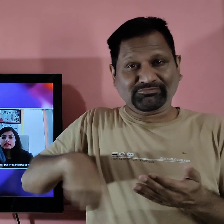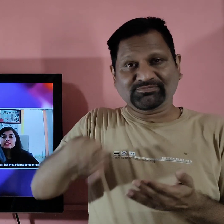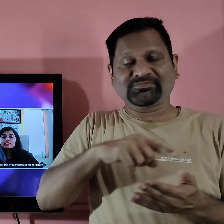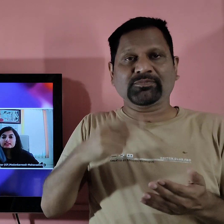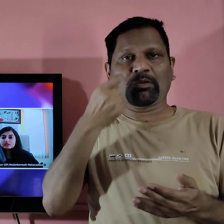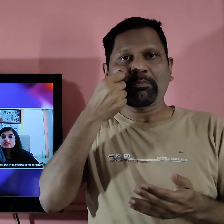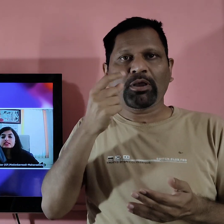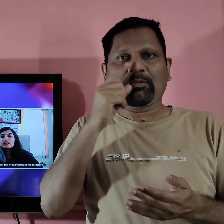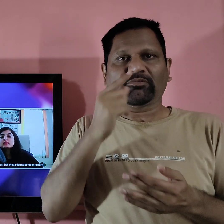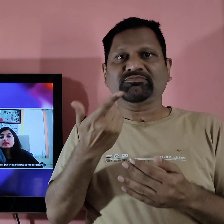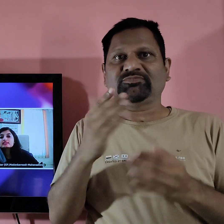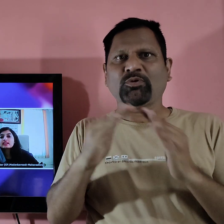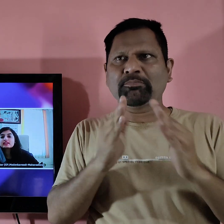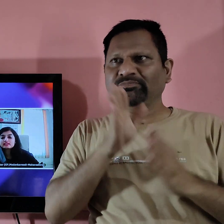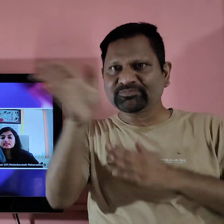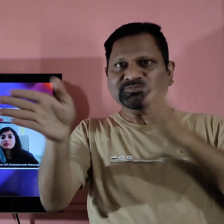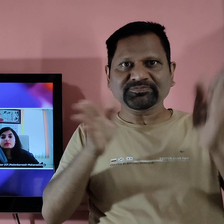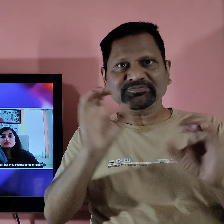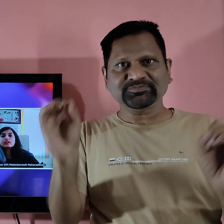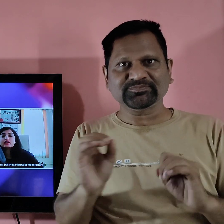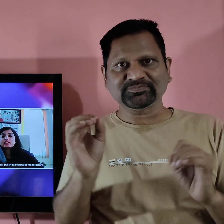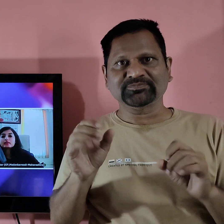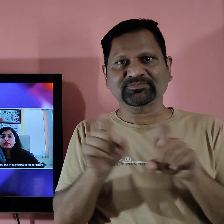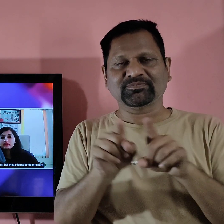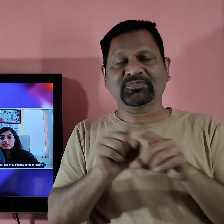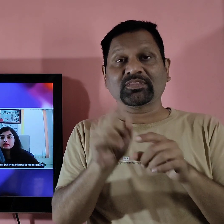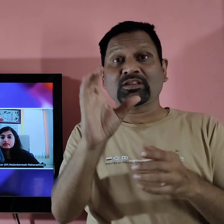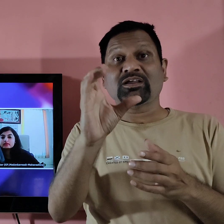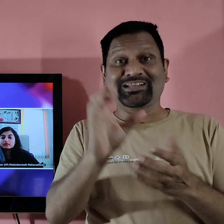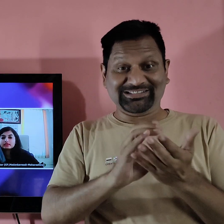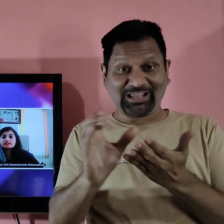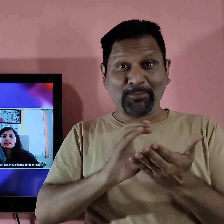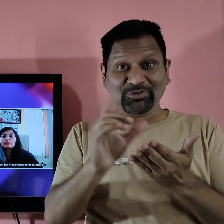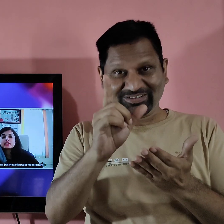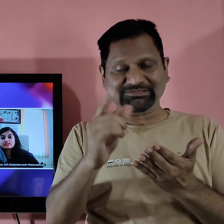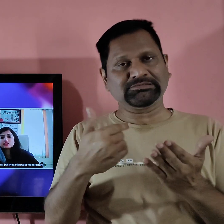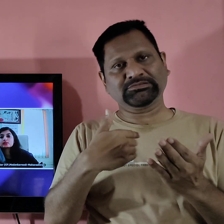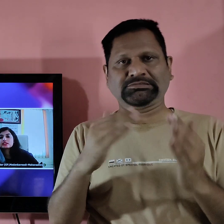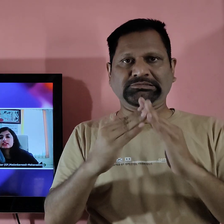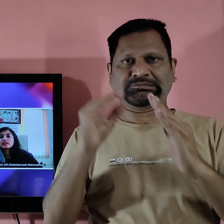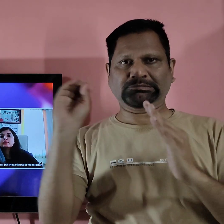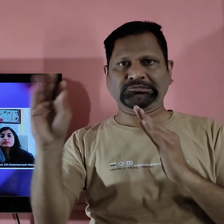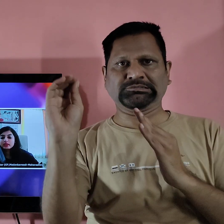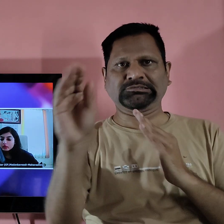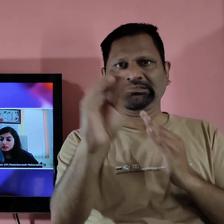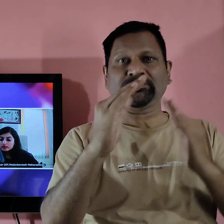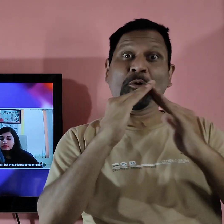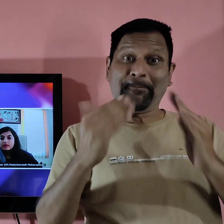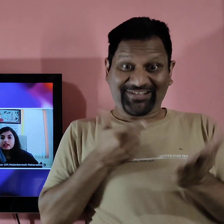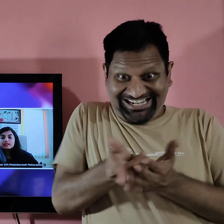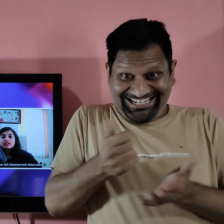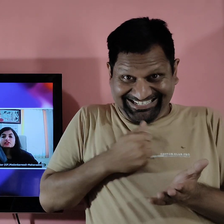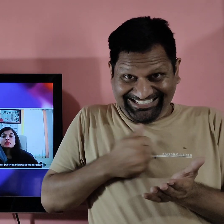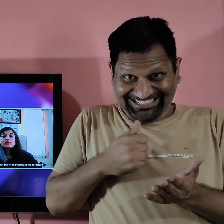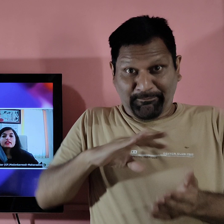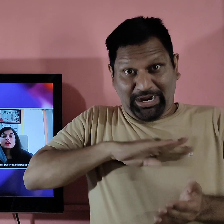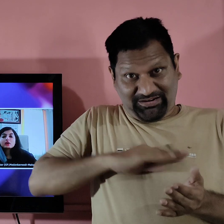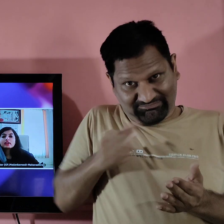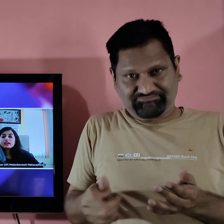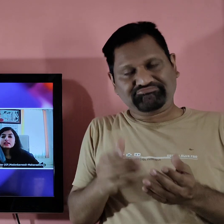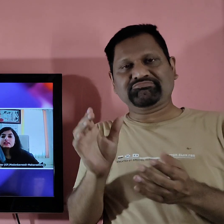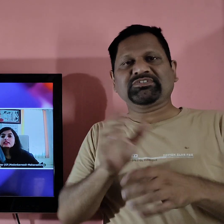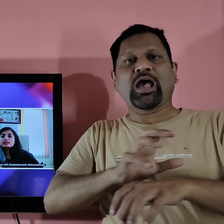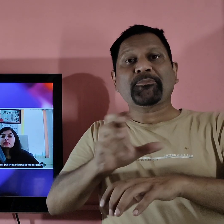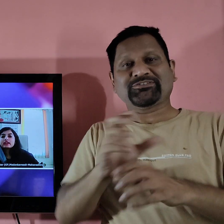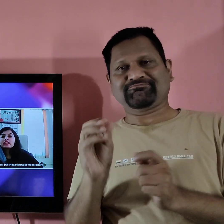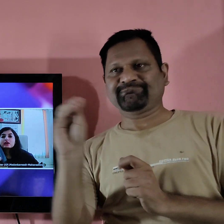हर कोई घर में नहीं जा सकता, तो इसीलिए हमने साबुन हर घर में साबुन का डिस्ट्रीब्यूशन किया। उसके बाद जो